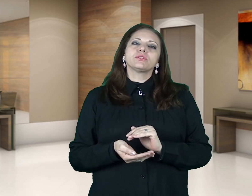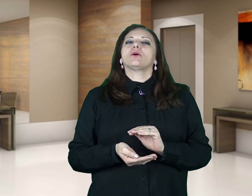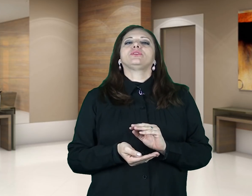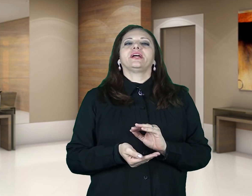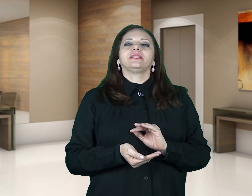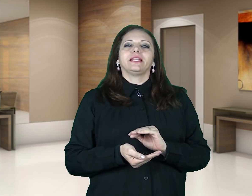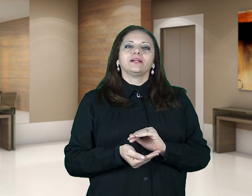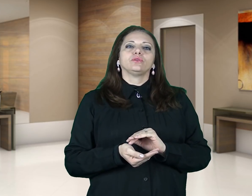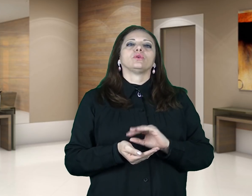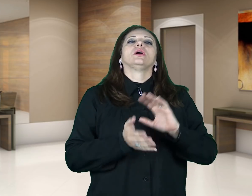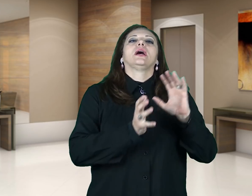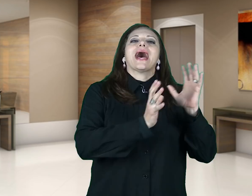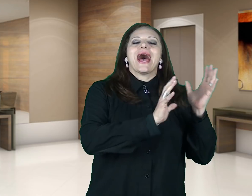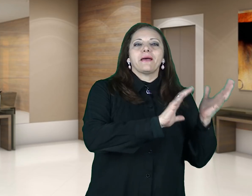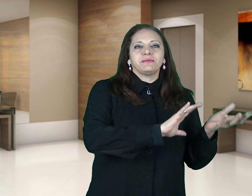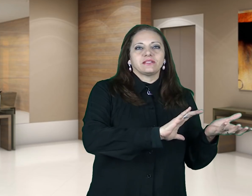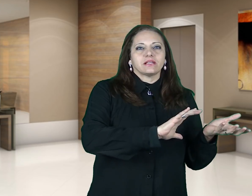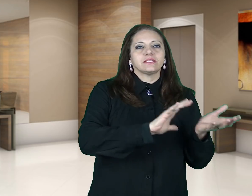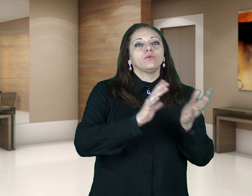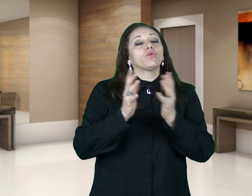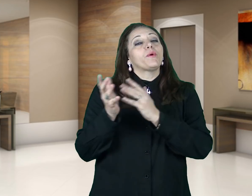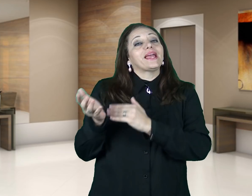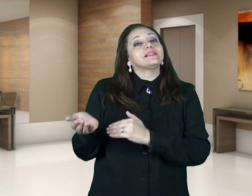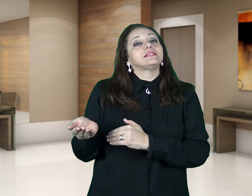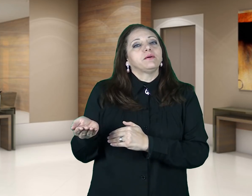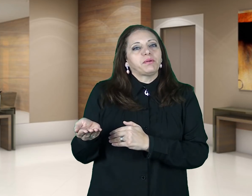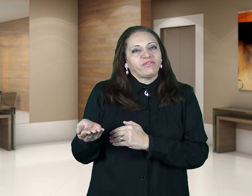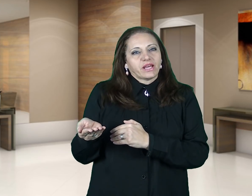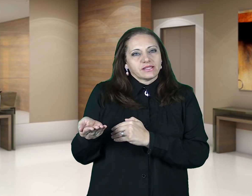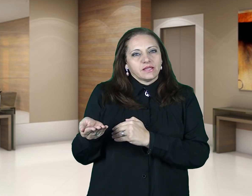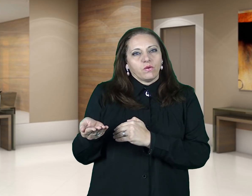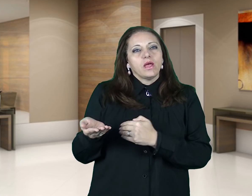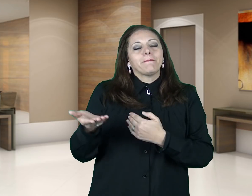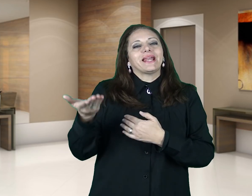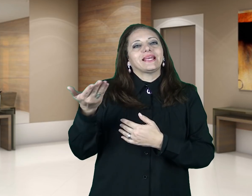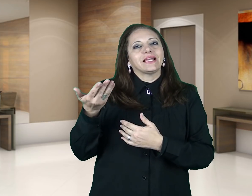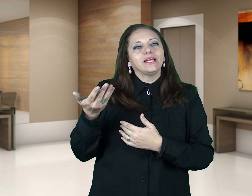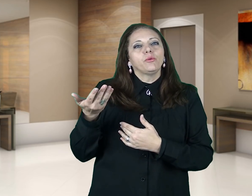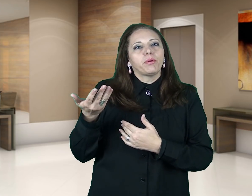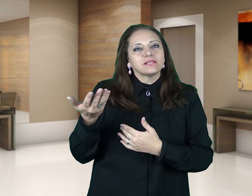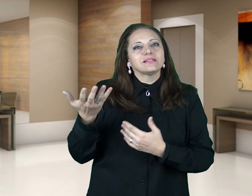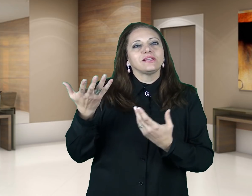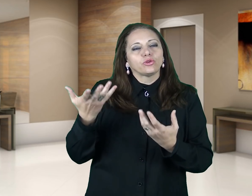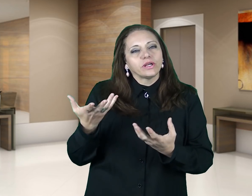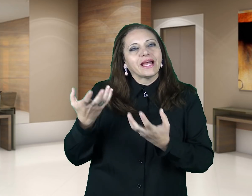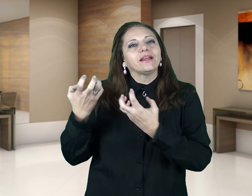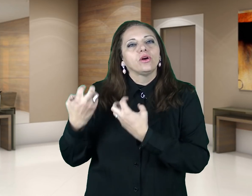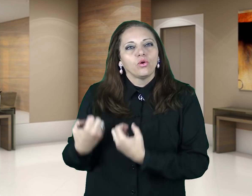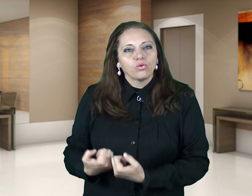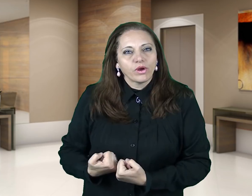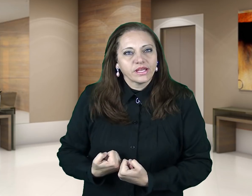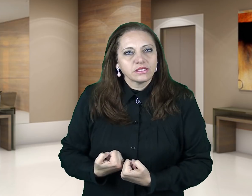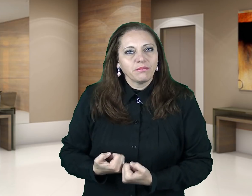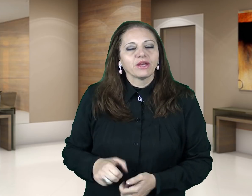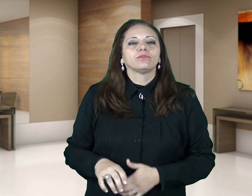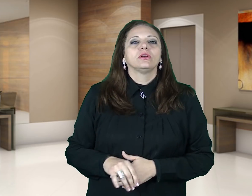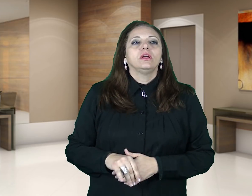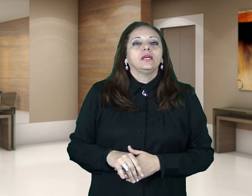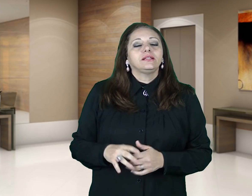vamos alternando a abstração com a exemplificação, para que aquilo possa se tornar um conhecimento.